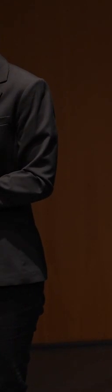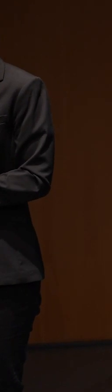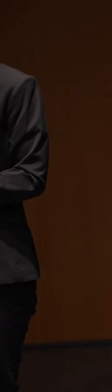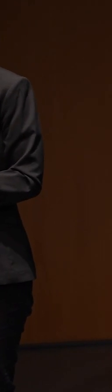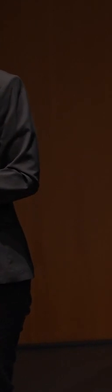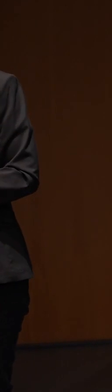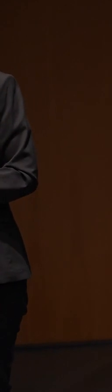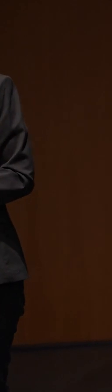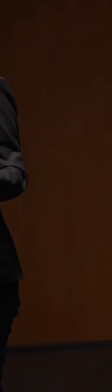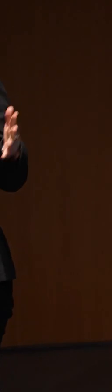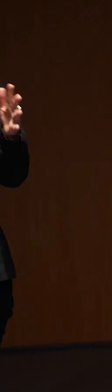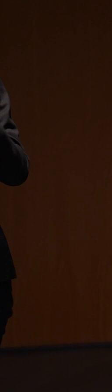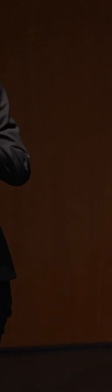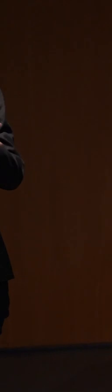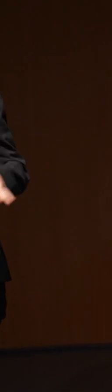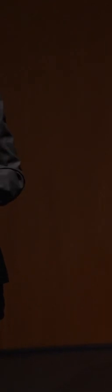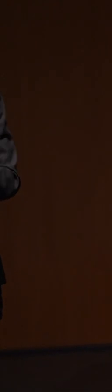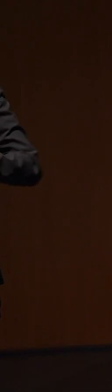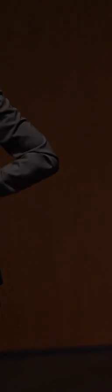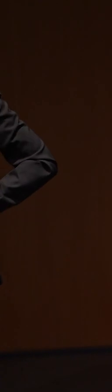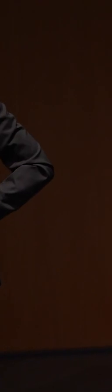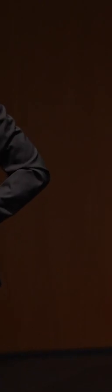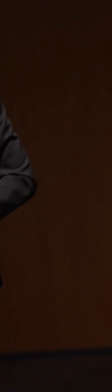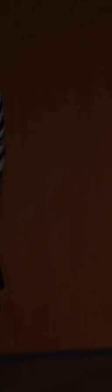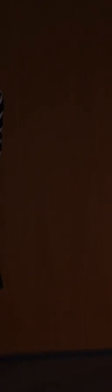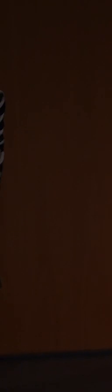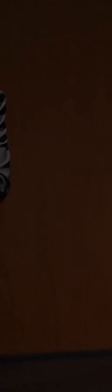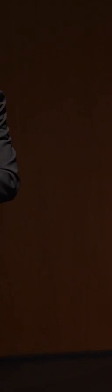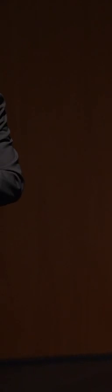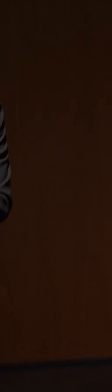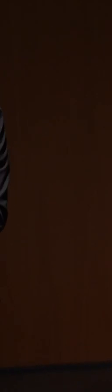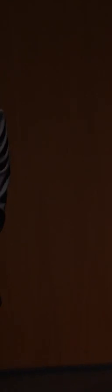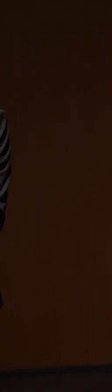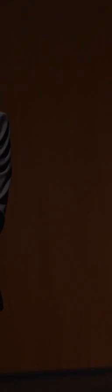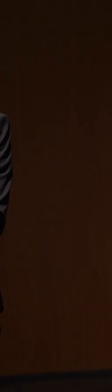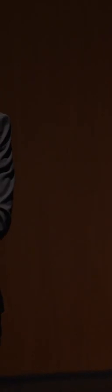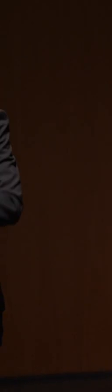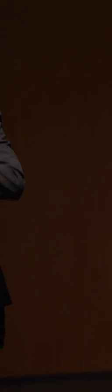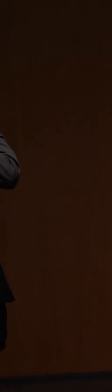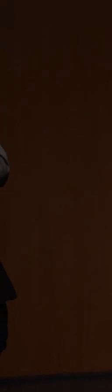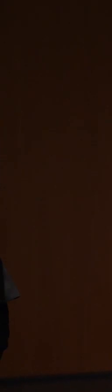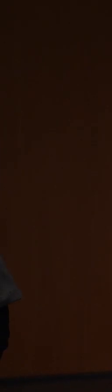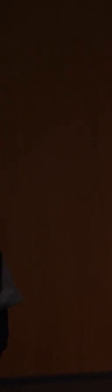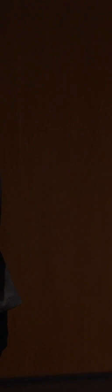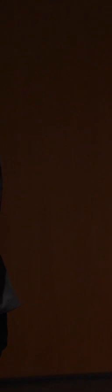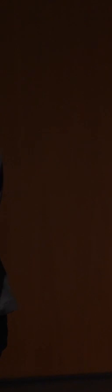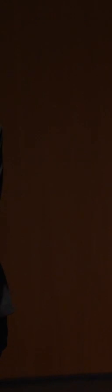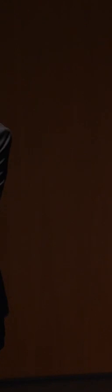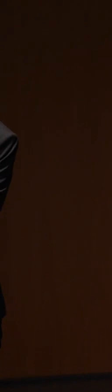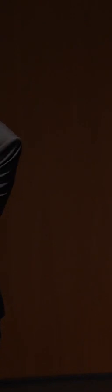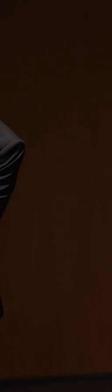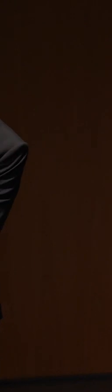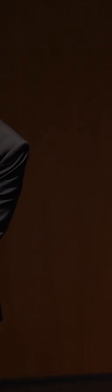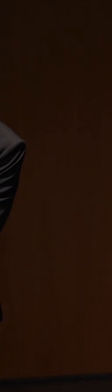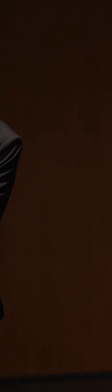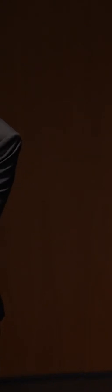Vielleicht seid ihr seit Geburt drauf gewesen und habt es nicht gewusst. Vielleicht ist sie überall,